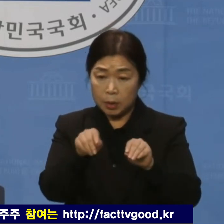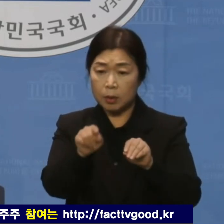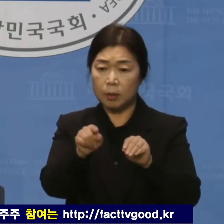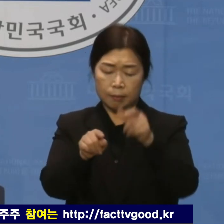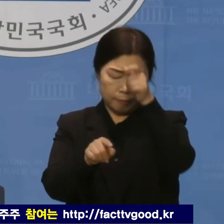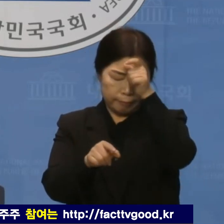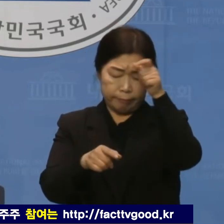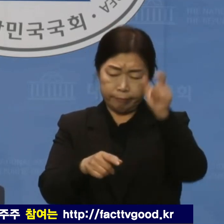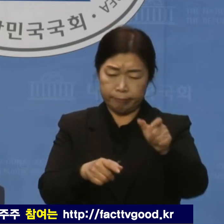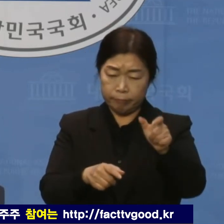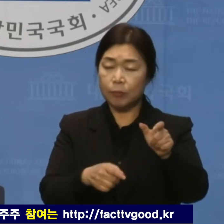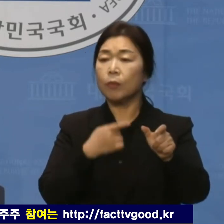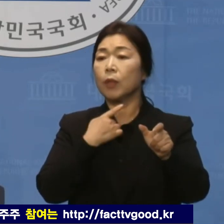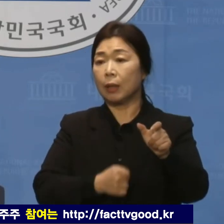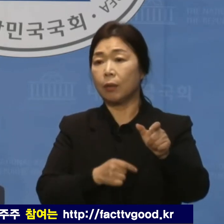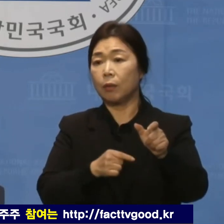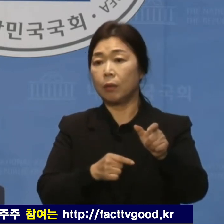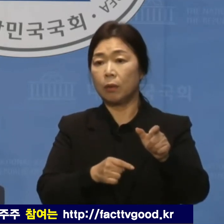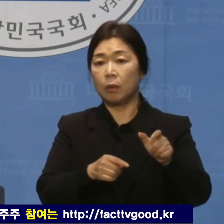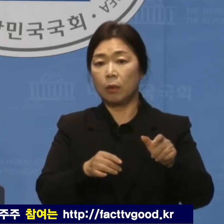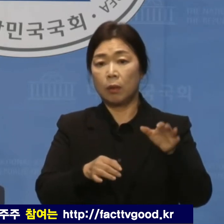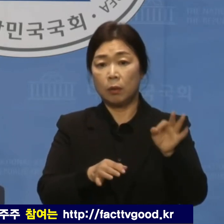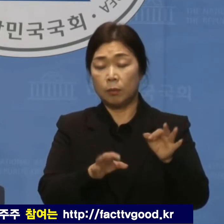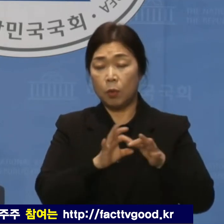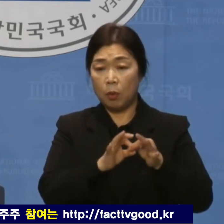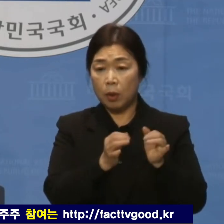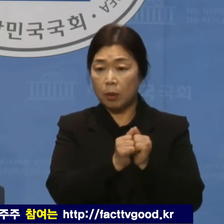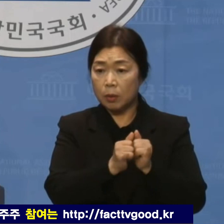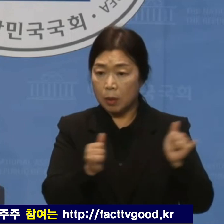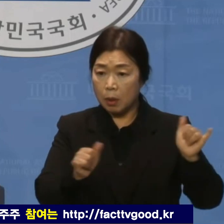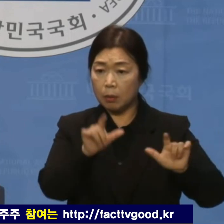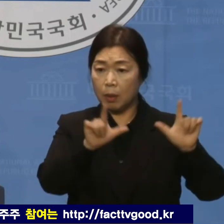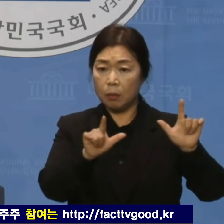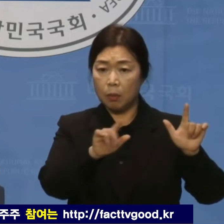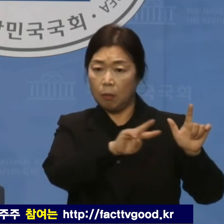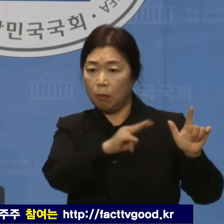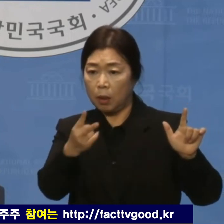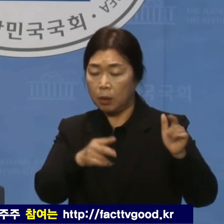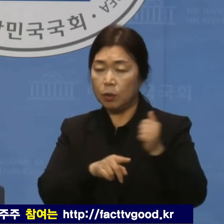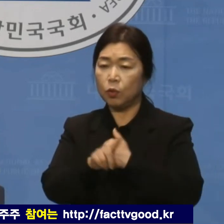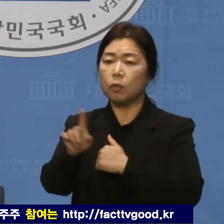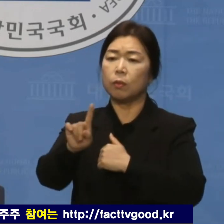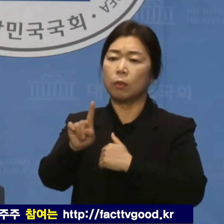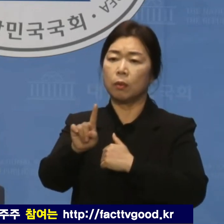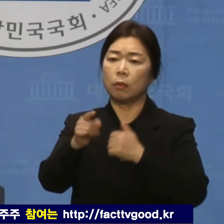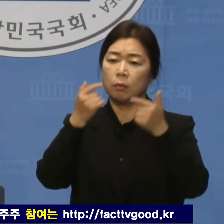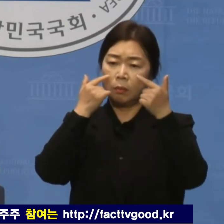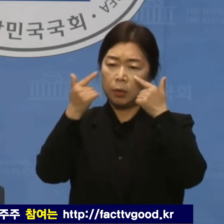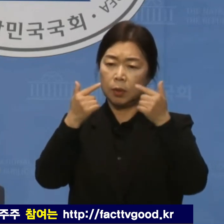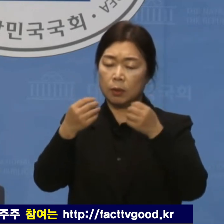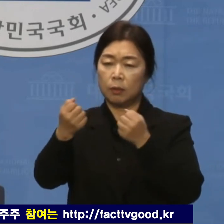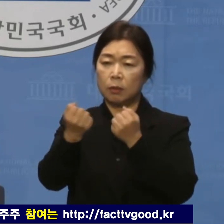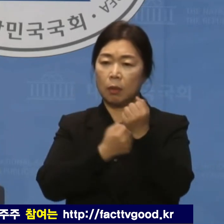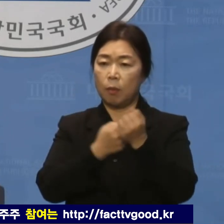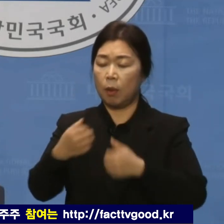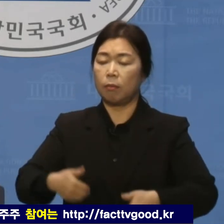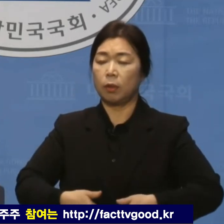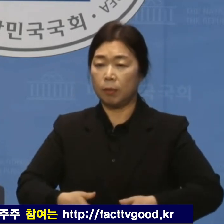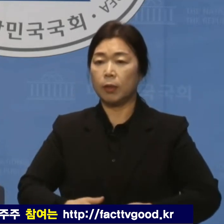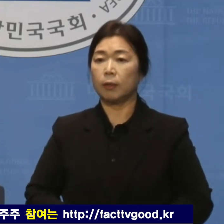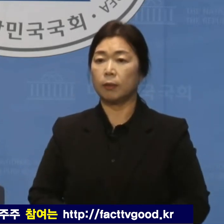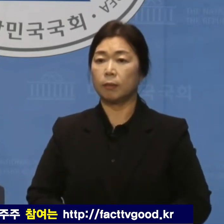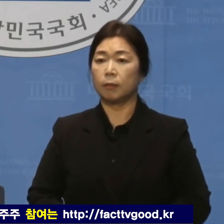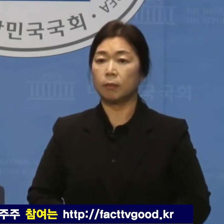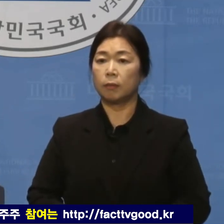보여온 금융당국의 태도 변화에는 분명한 설명이 필요합니다 이복